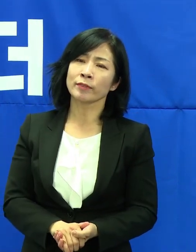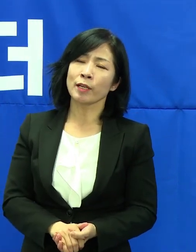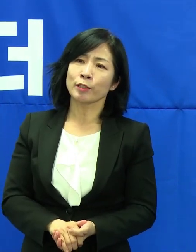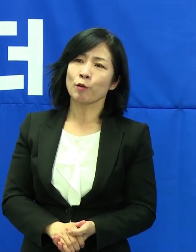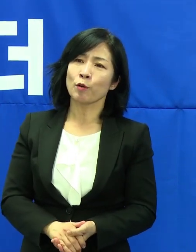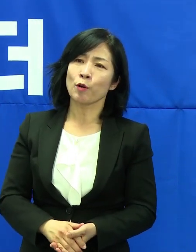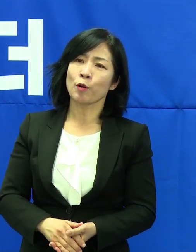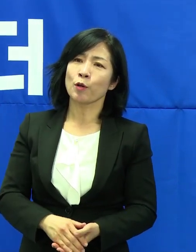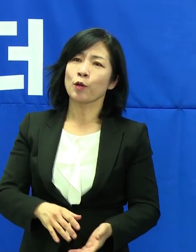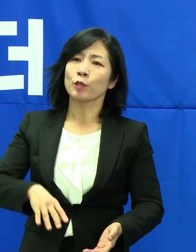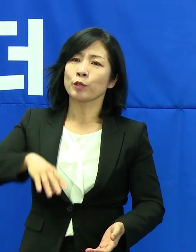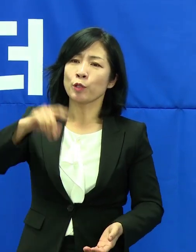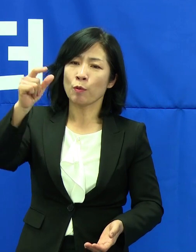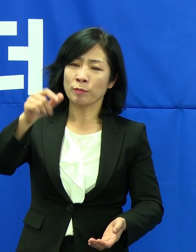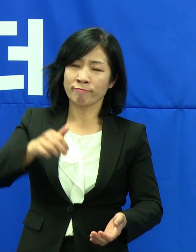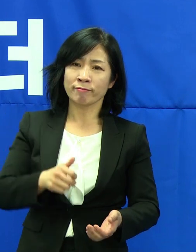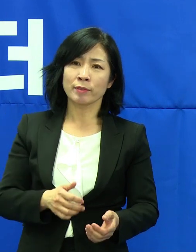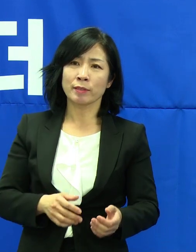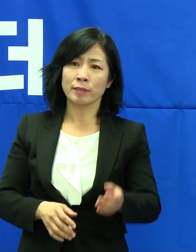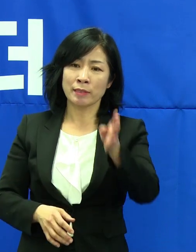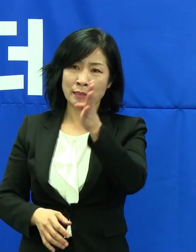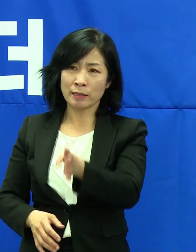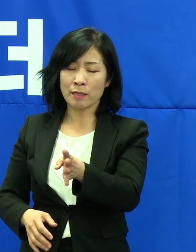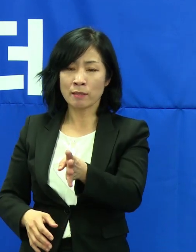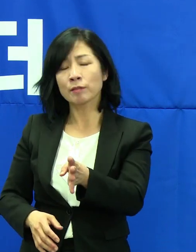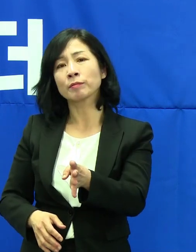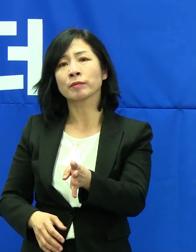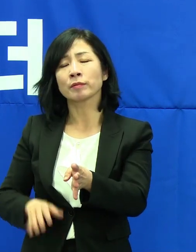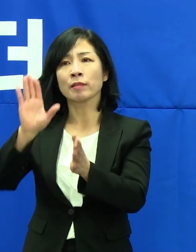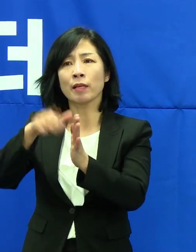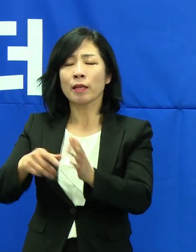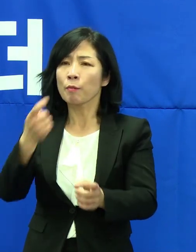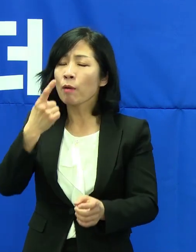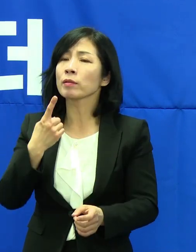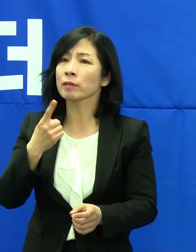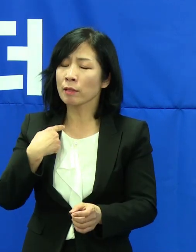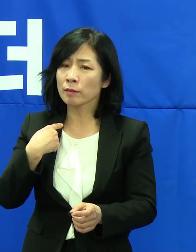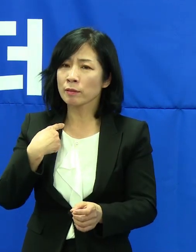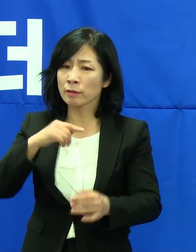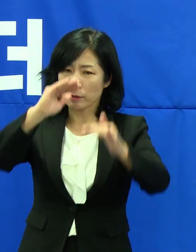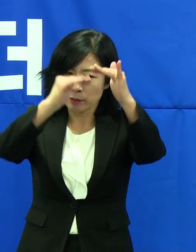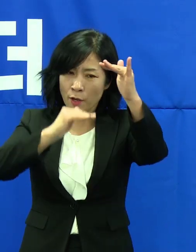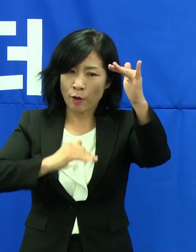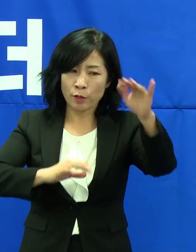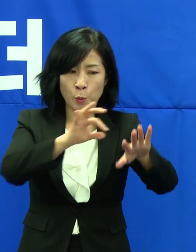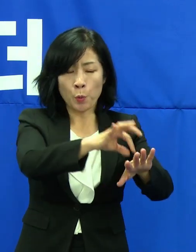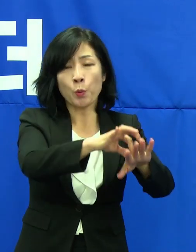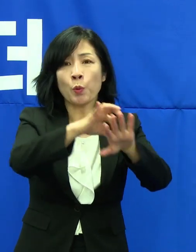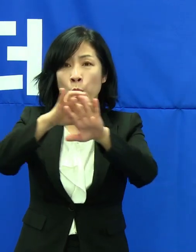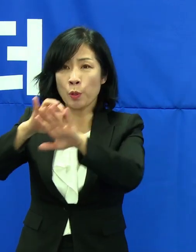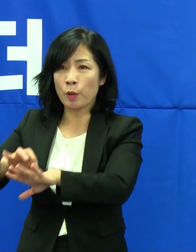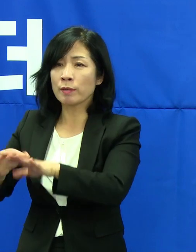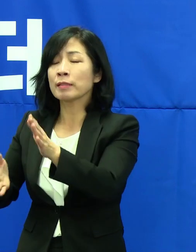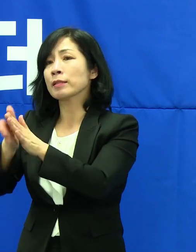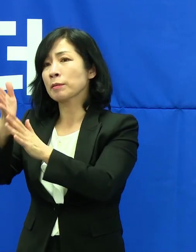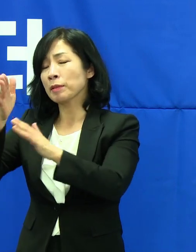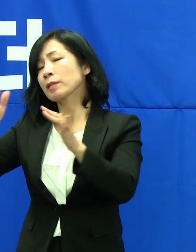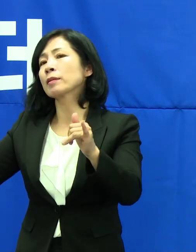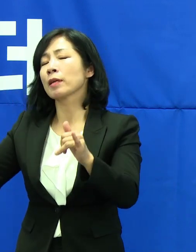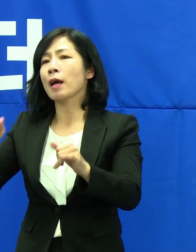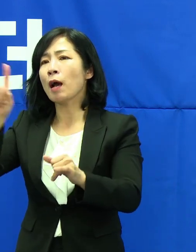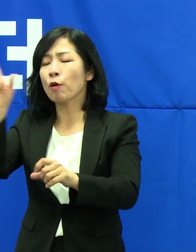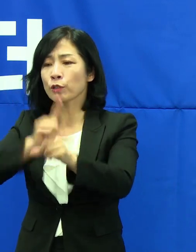때 4년 동안 그 배웠던 그 내용을 가지고 이제 시민 여러분들이 한